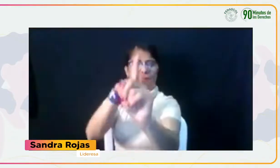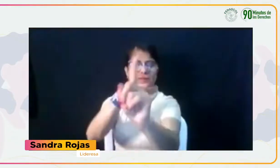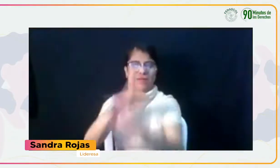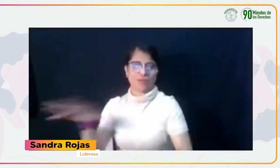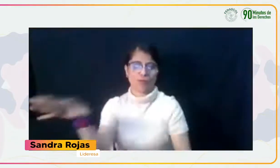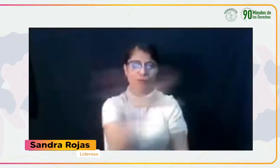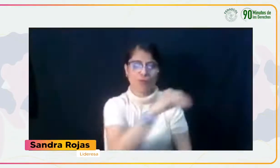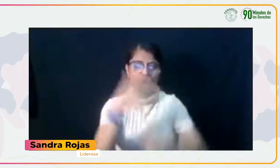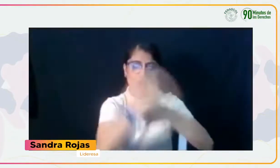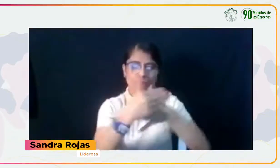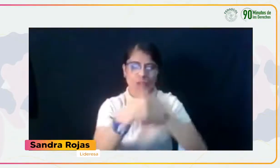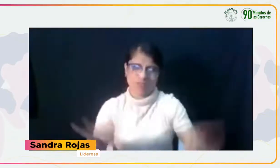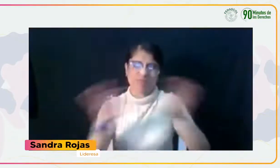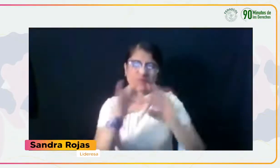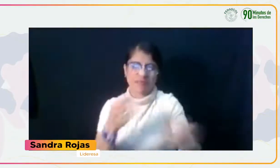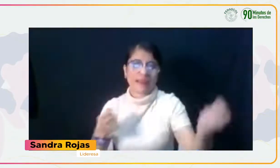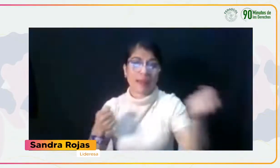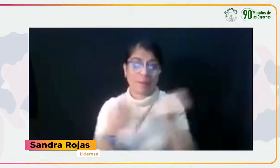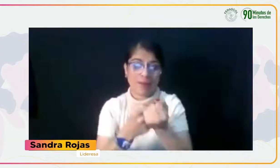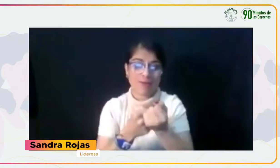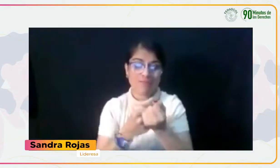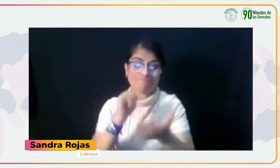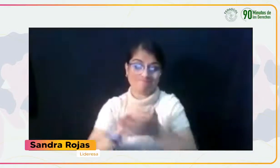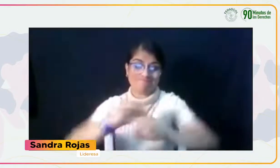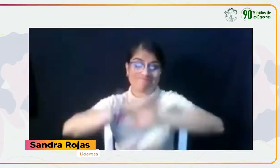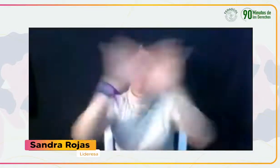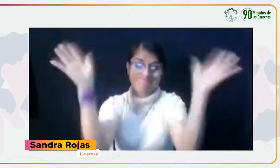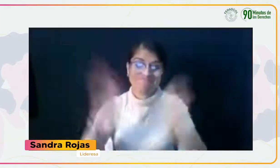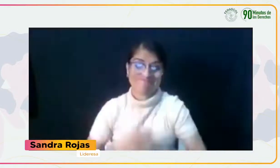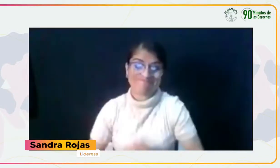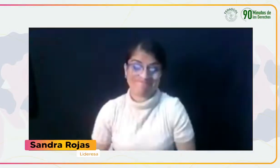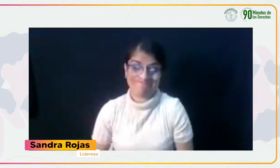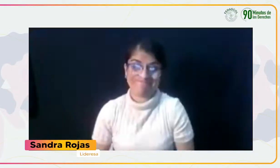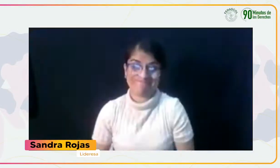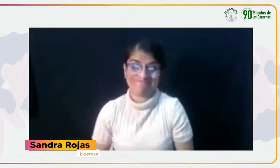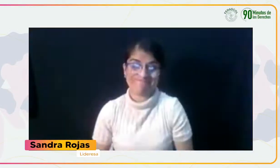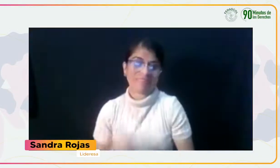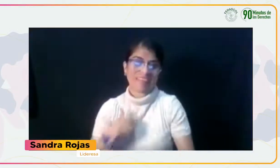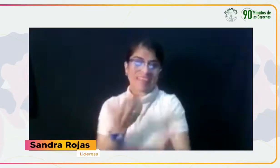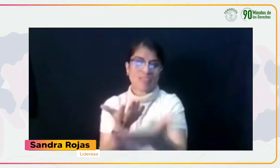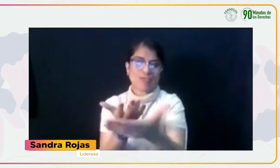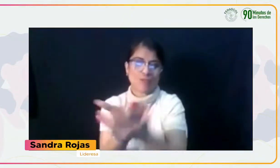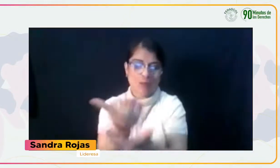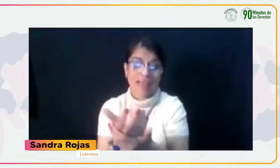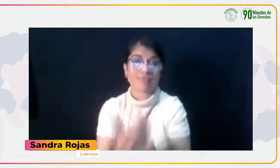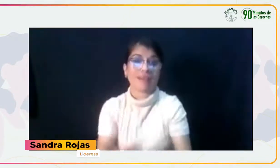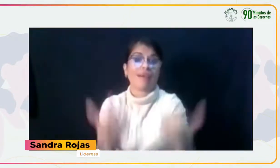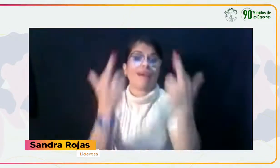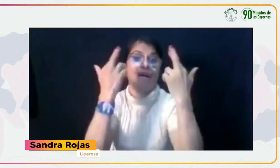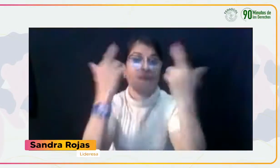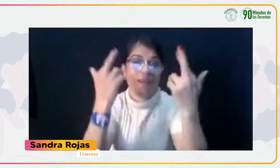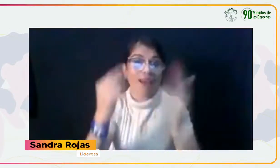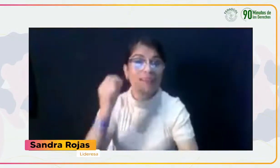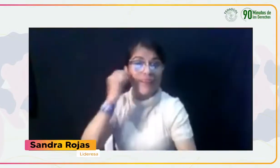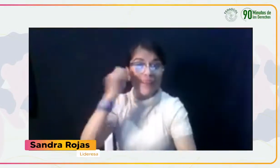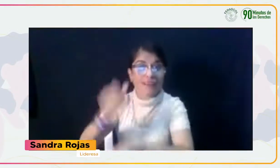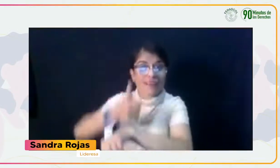de diálogo para poder incidir en toda Colombia y poder apoyarnos mutuamente. Entonces, esas son mis